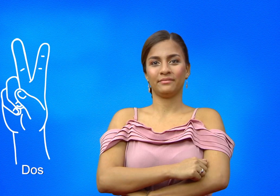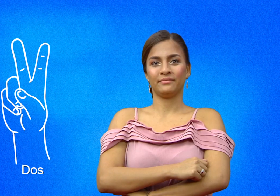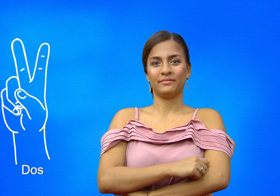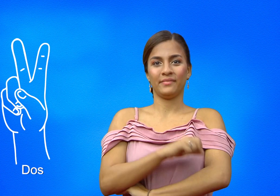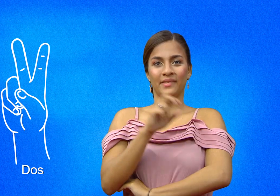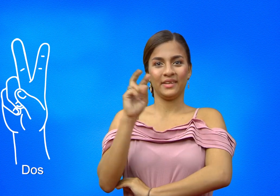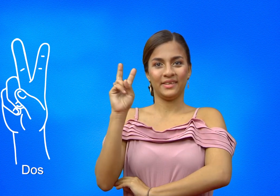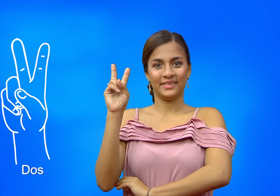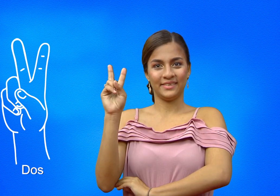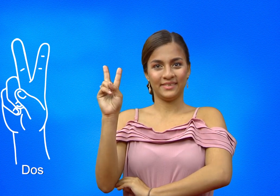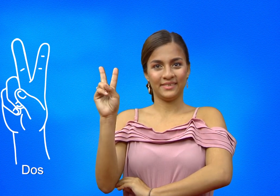2